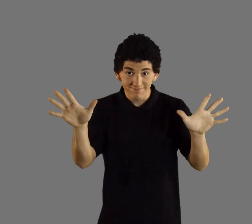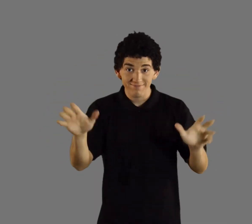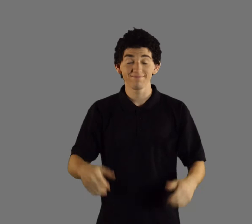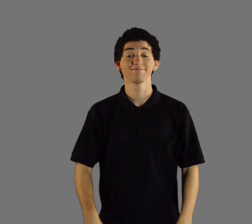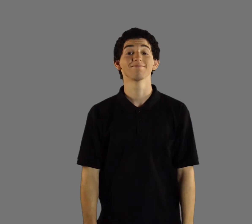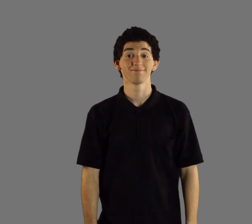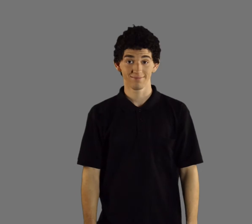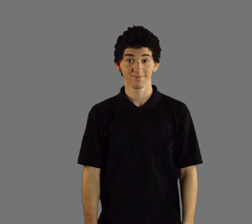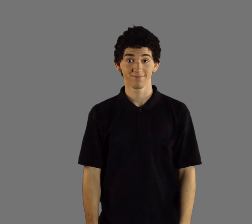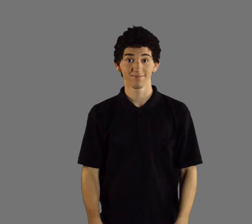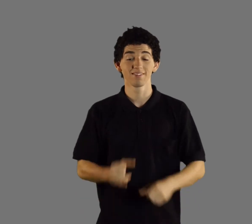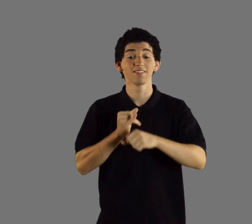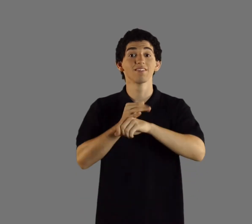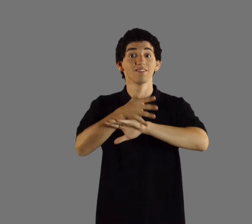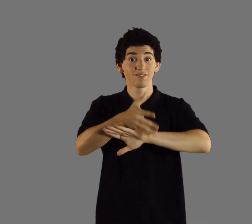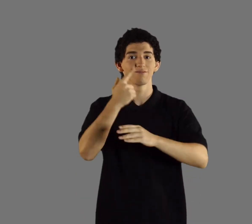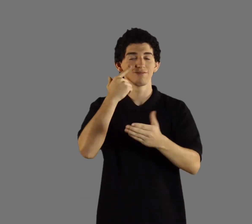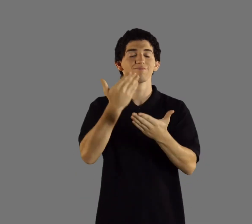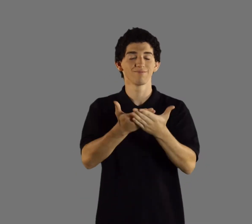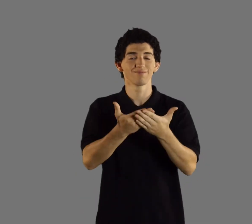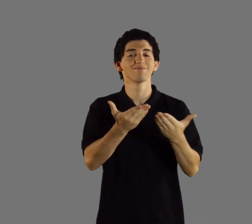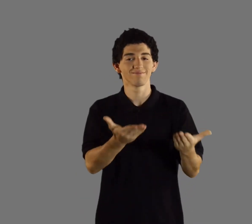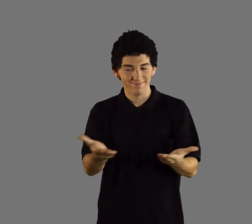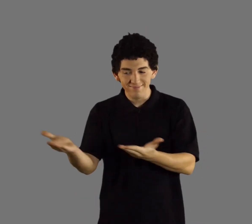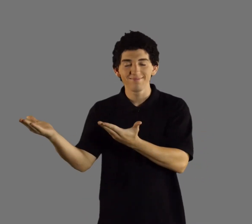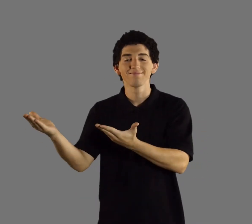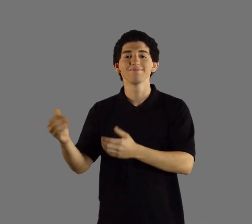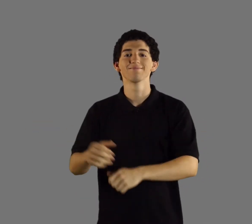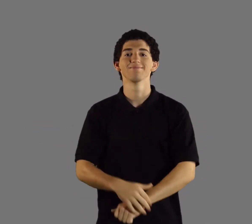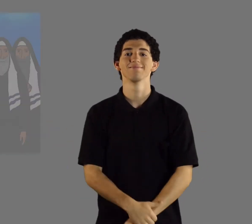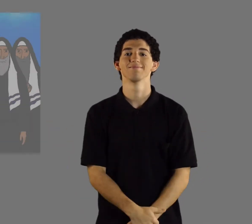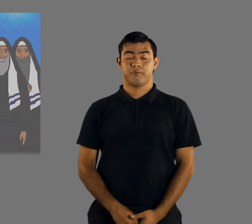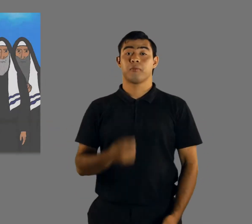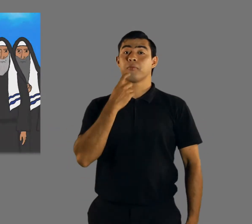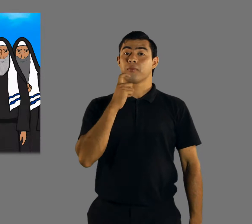Con la introducción lo vas a comprobar. Te invito a verla a continuación.